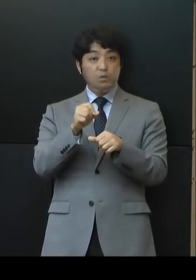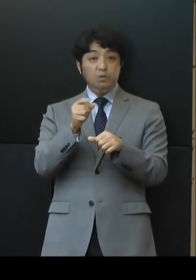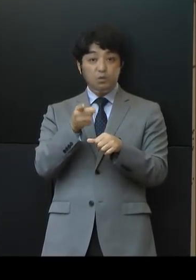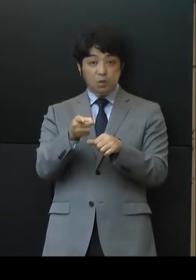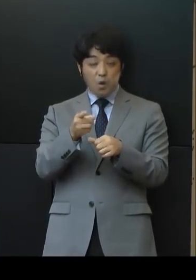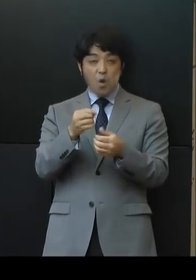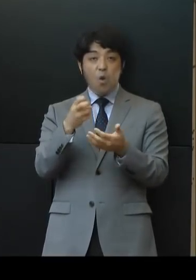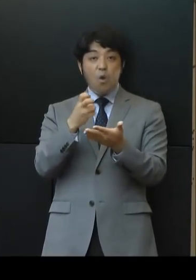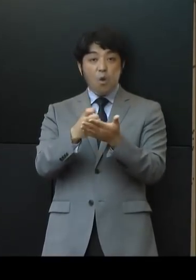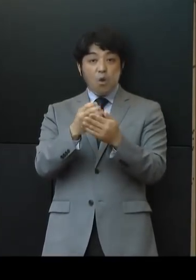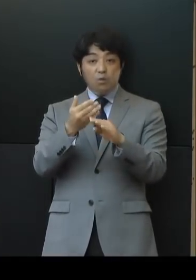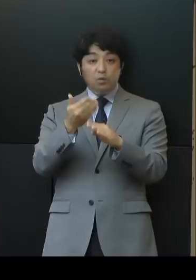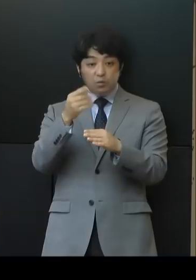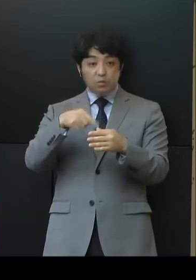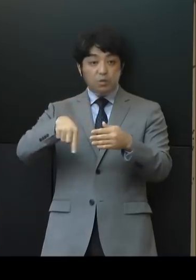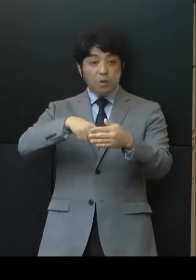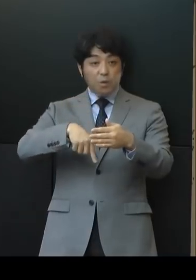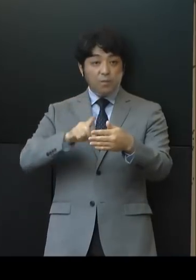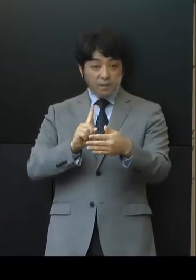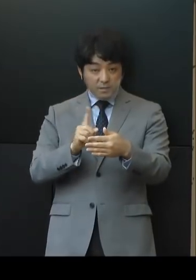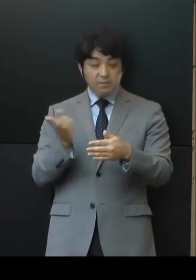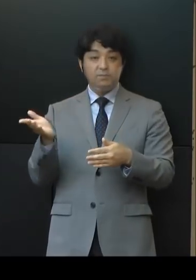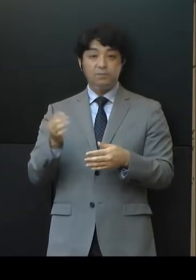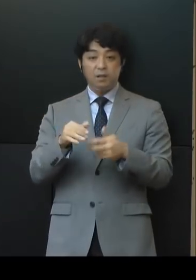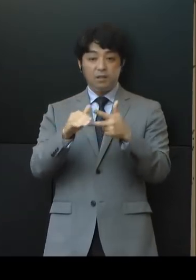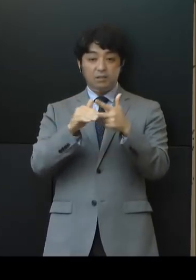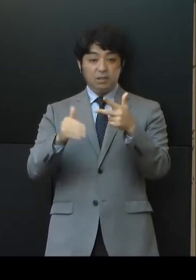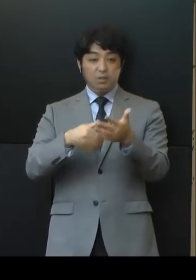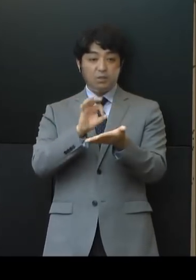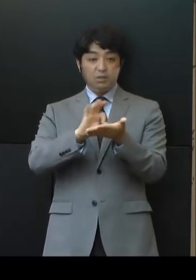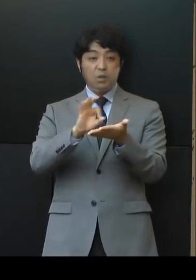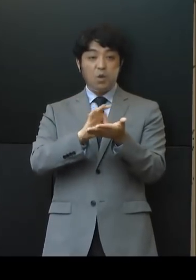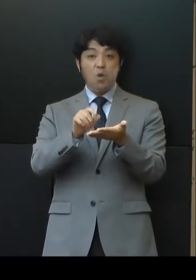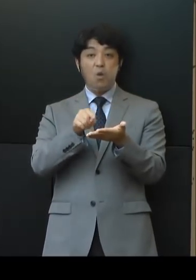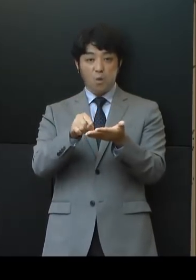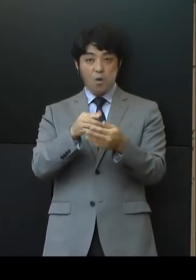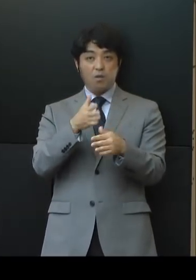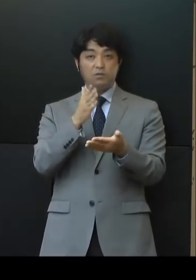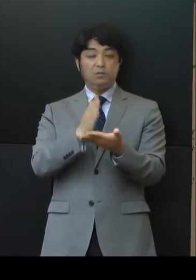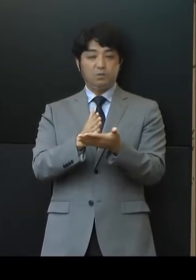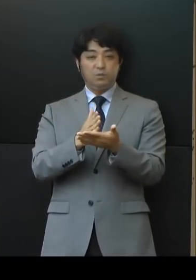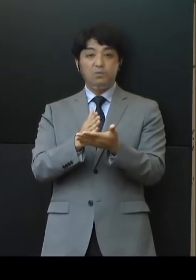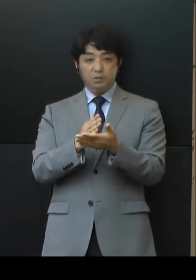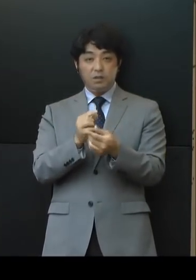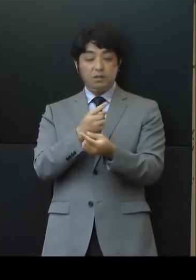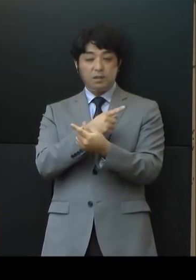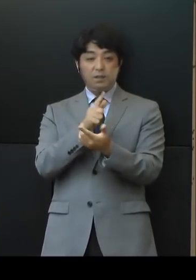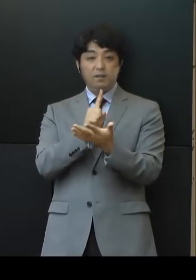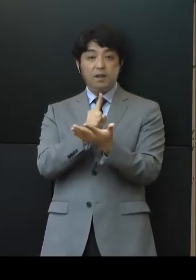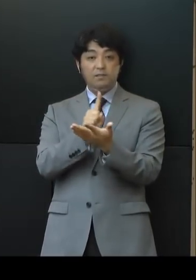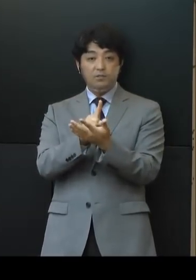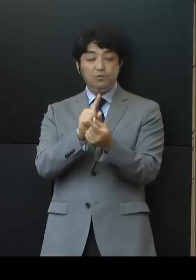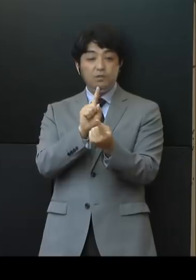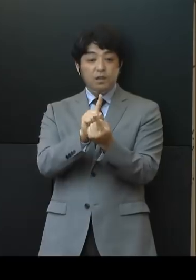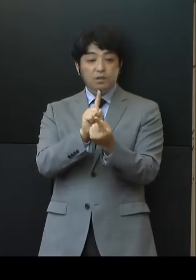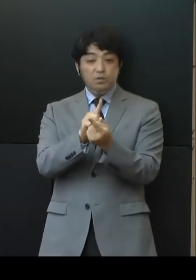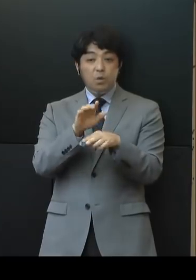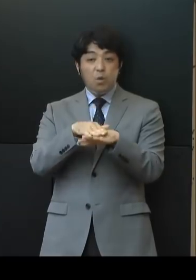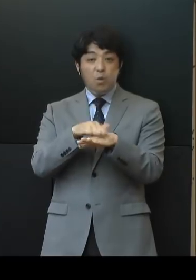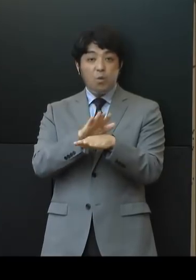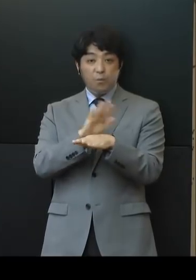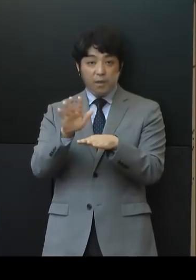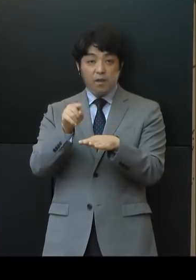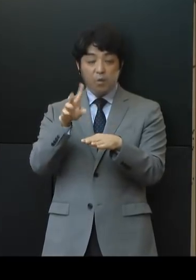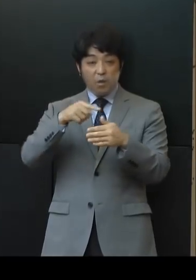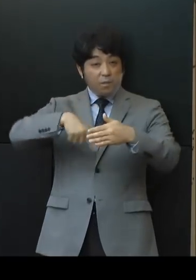請を行う施設ということで、施設の種類としましては、有効施設、大学等々ですね、その内訳について、